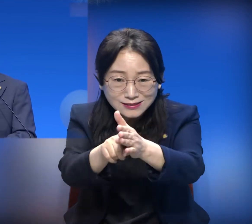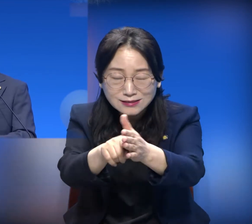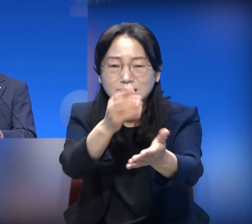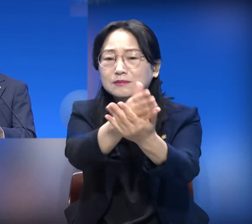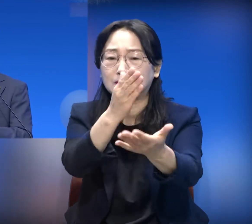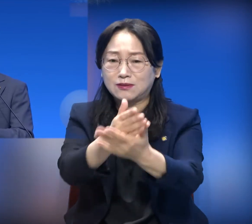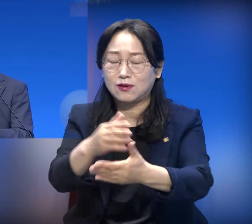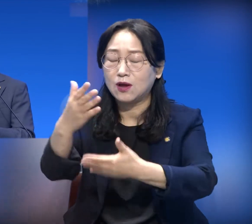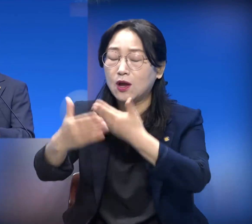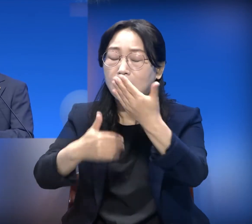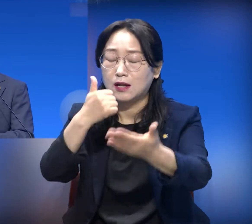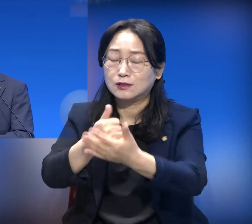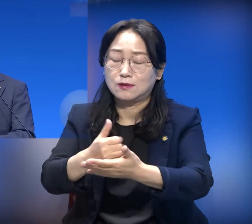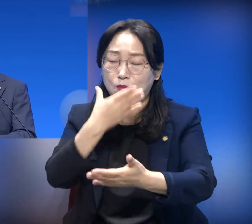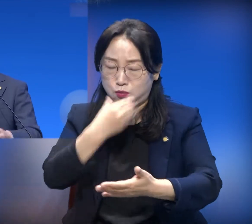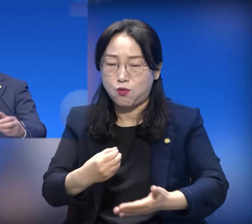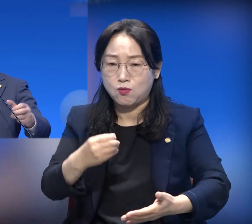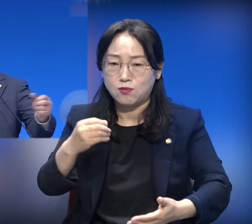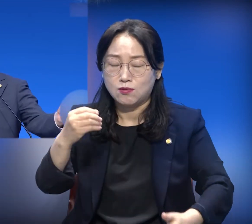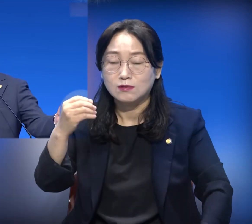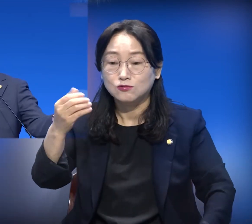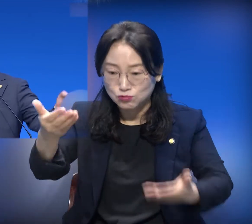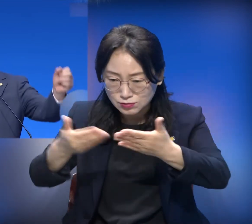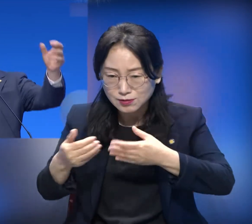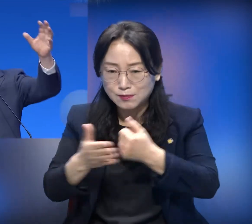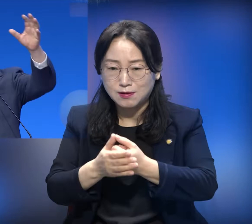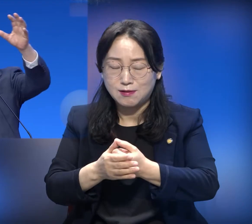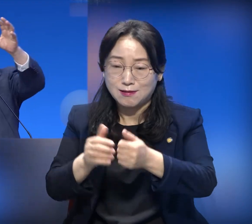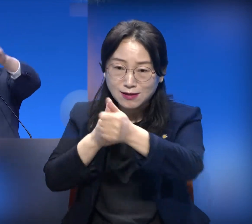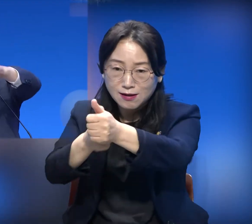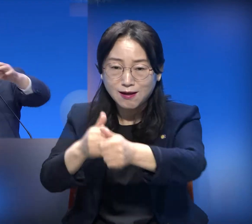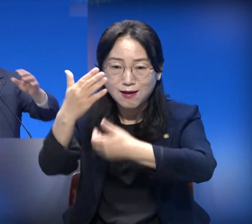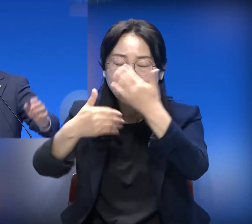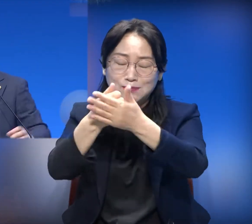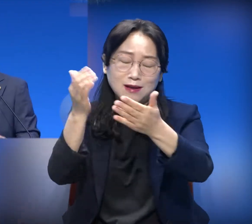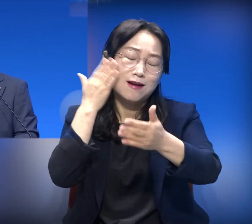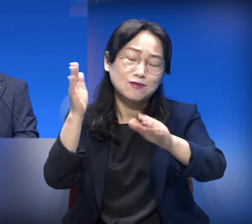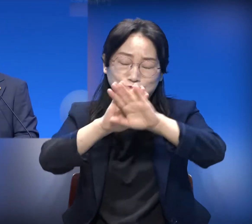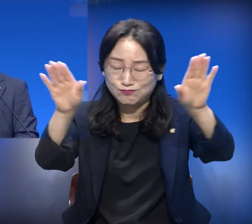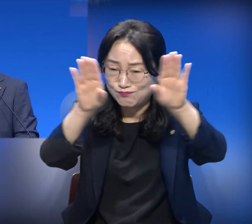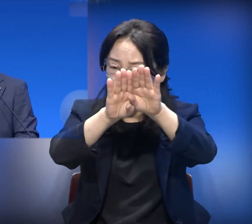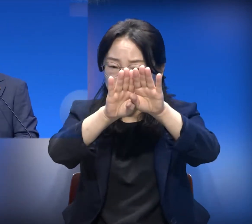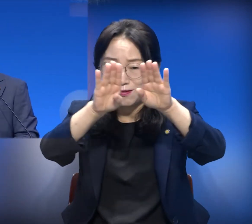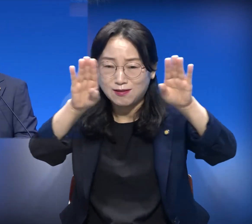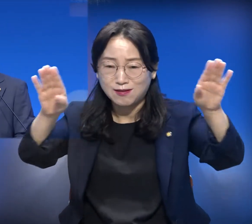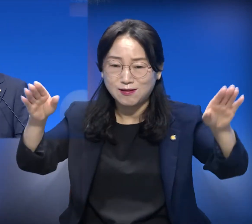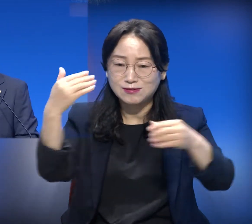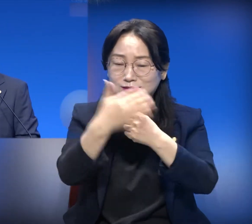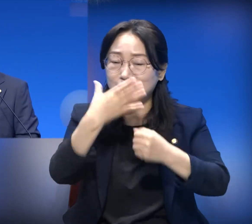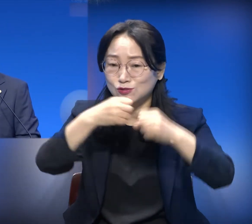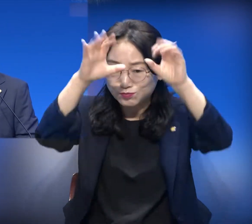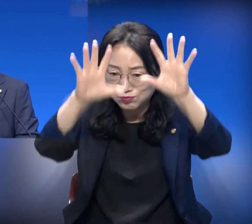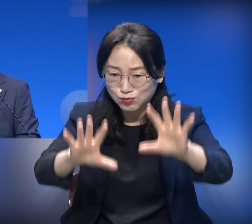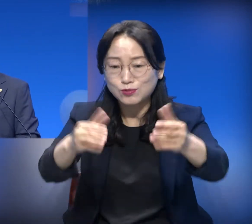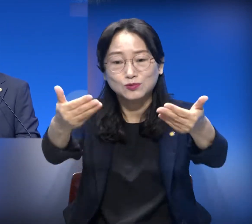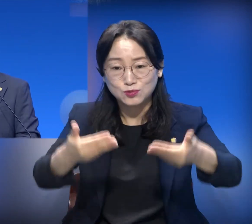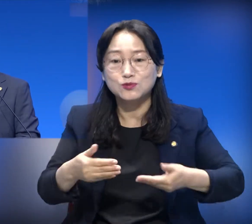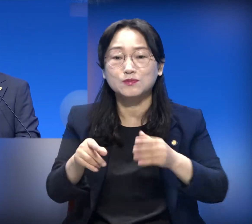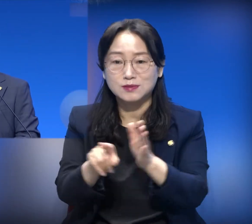거는 대신 하나님을 믿고 의지하고 따라가면 하나님께서 하늘의 문을 여시고 큰 은혜와 축복을 우리에게 내려 줄 것입니다.